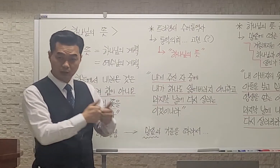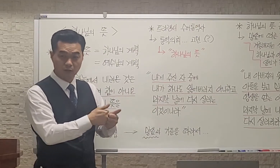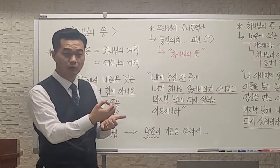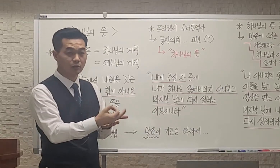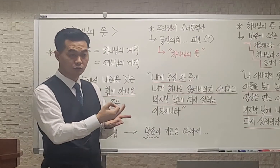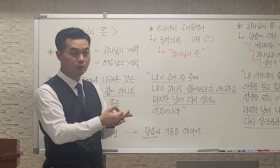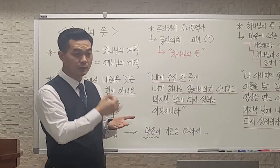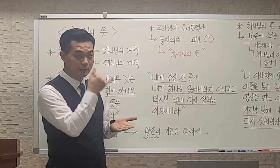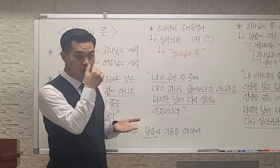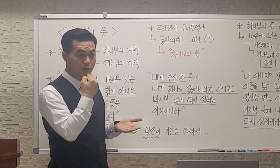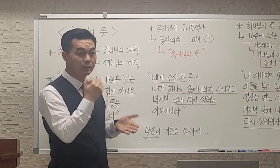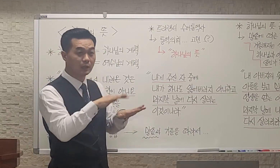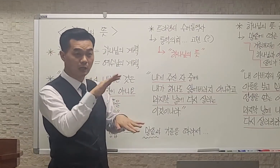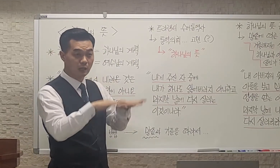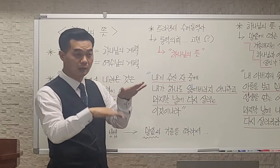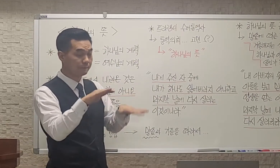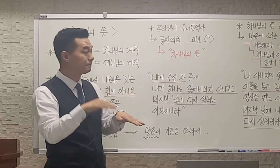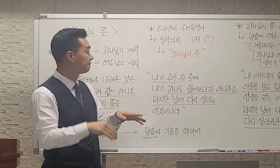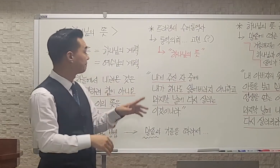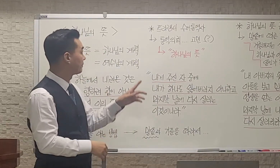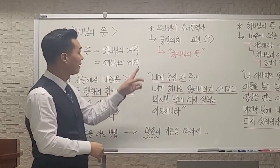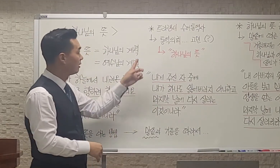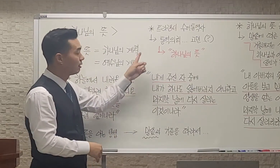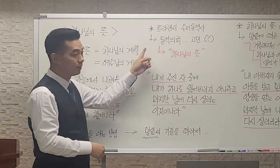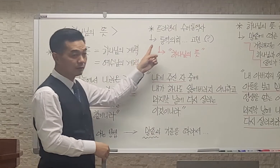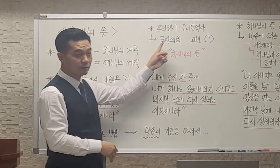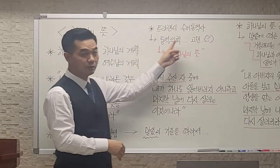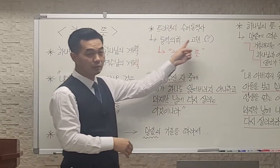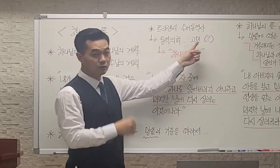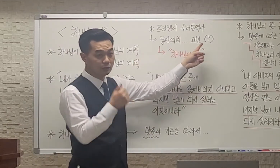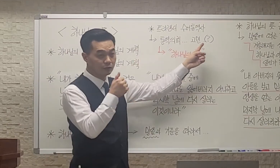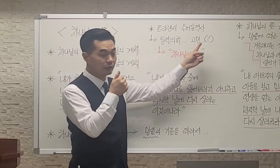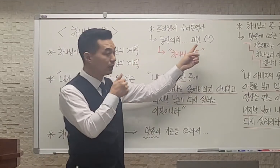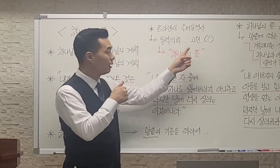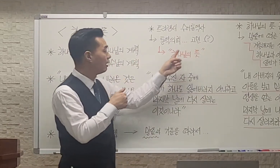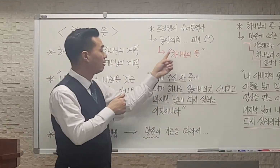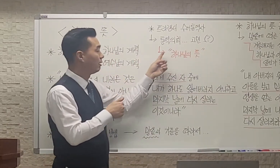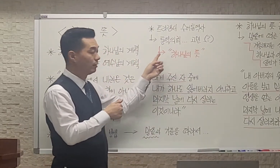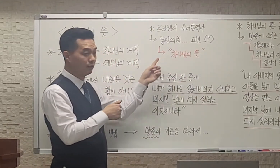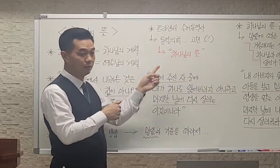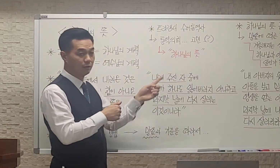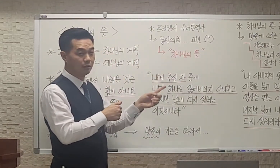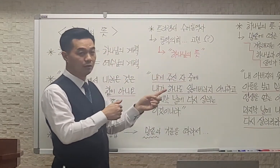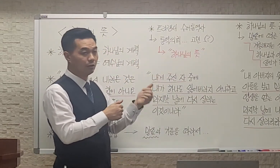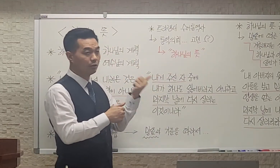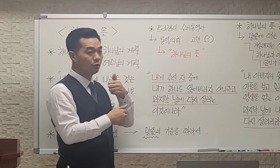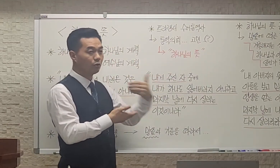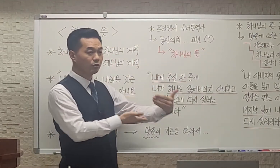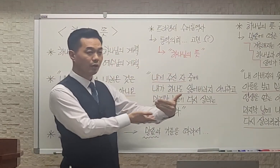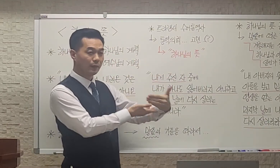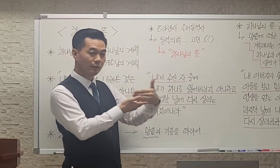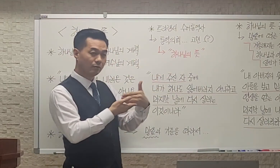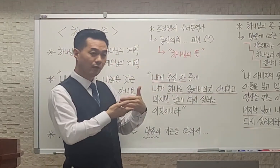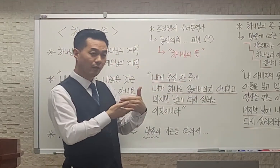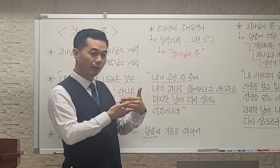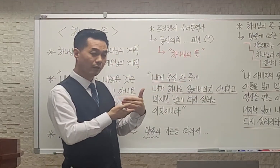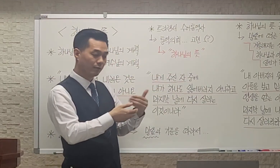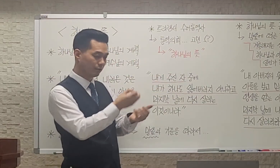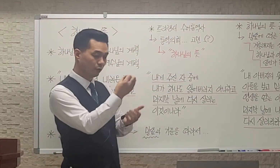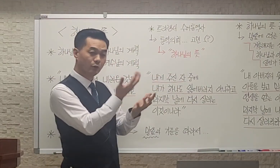따라서 수입이 있고 없고 하니까. 근데 수학 통역사가 통역 의뢰를 받았는데 그 원고